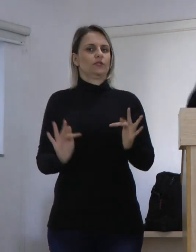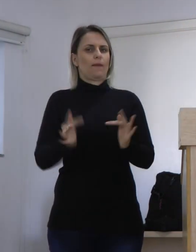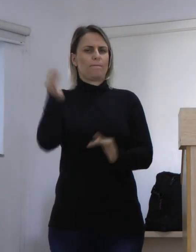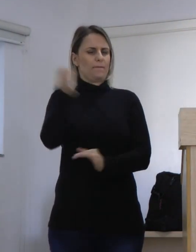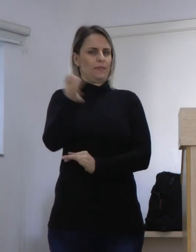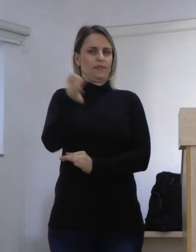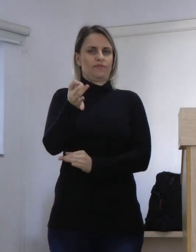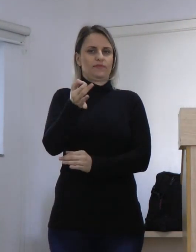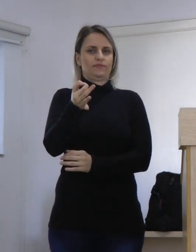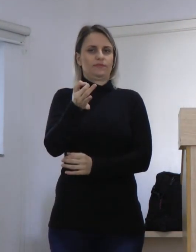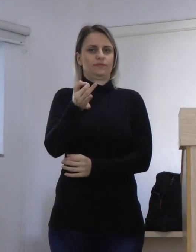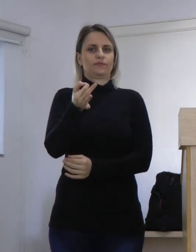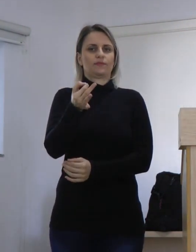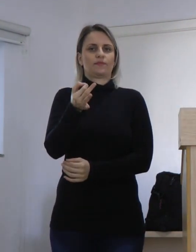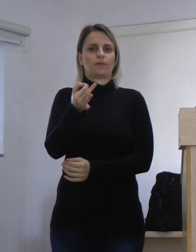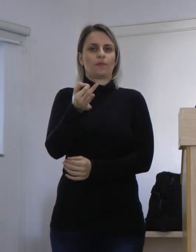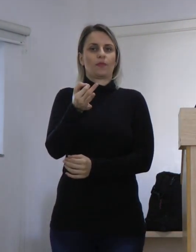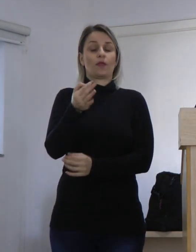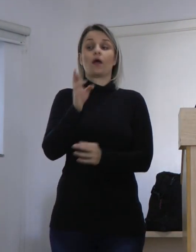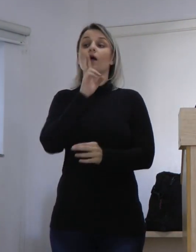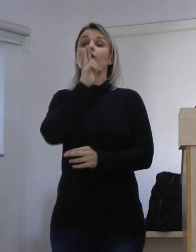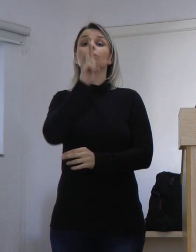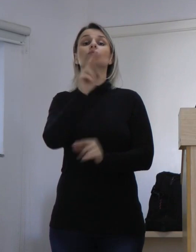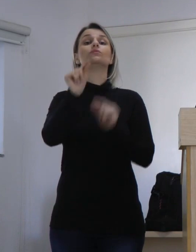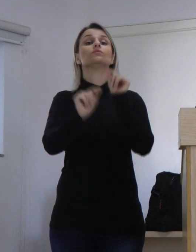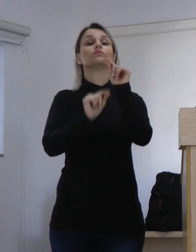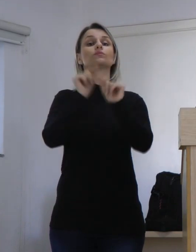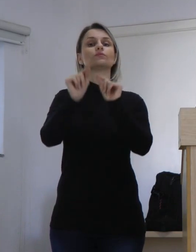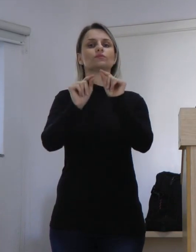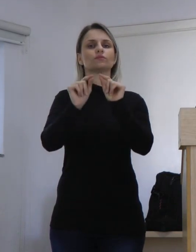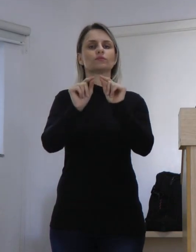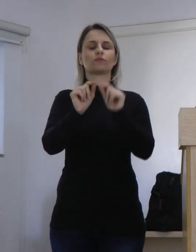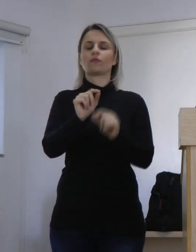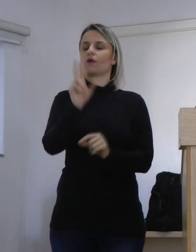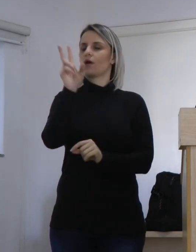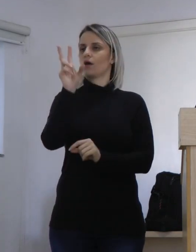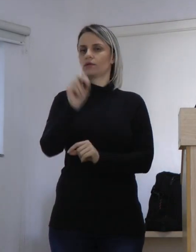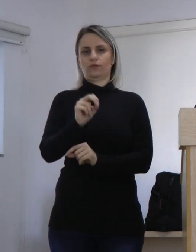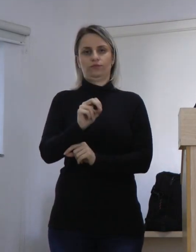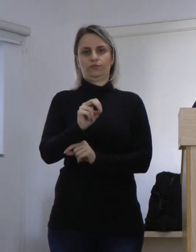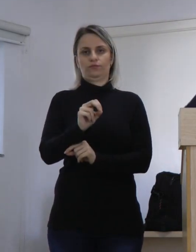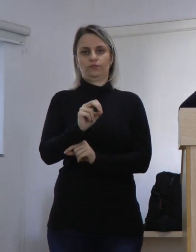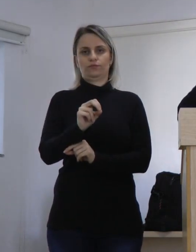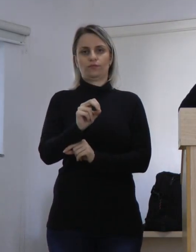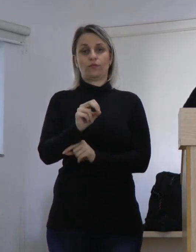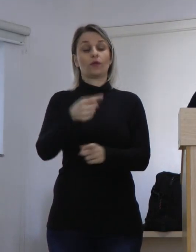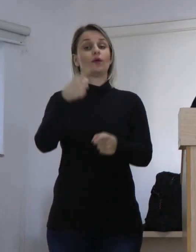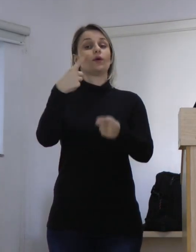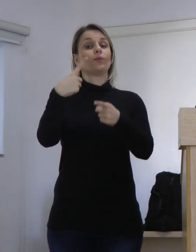aqui na Terra. E o que é que eles respondem? Não.